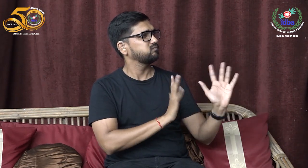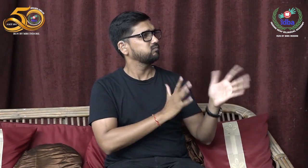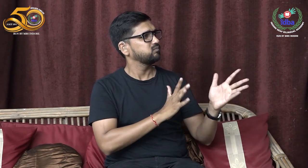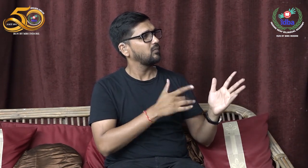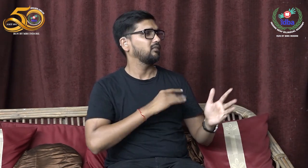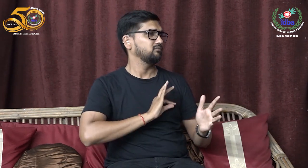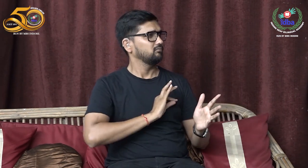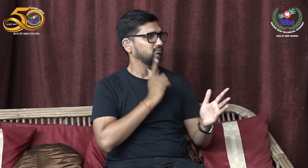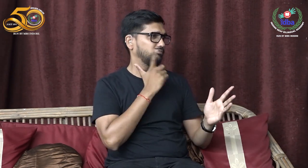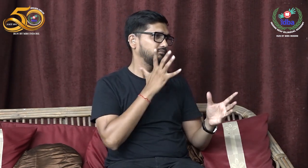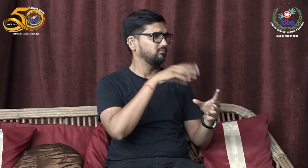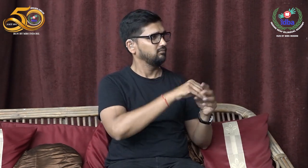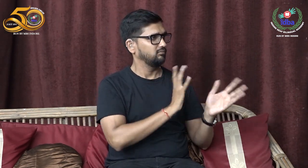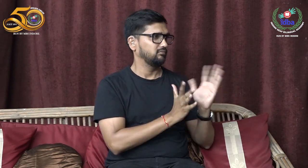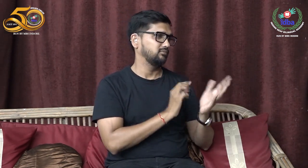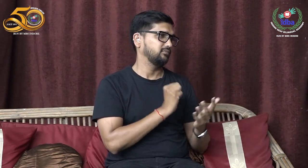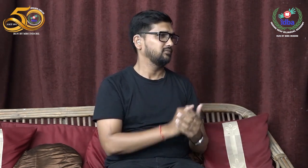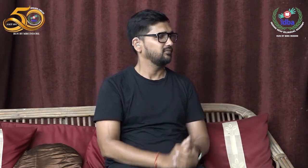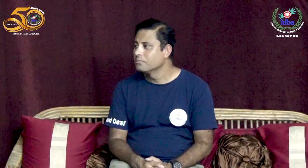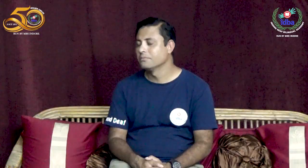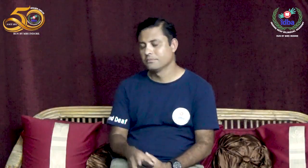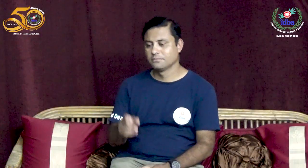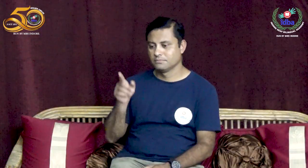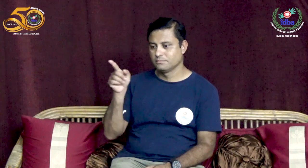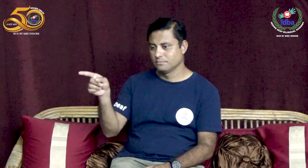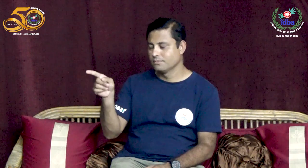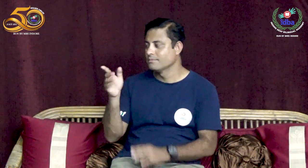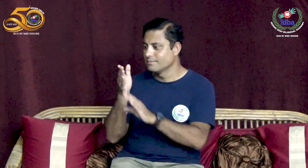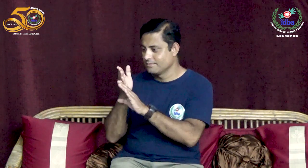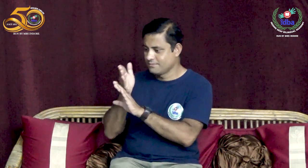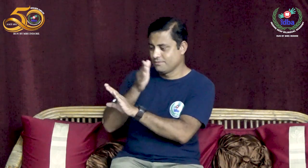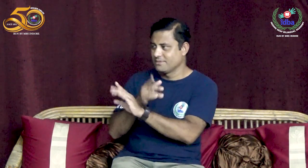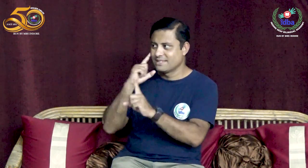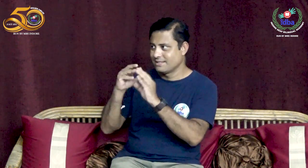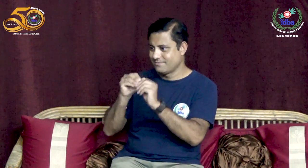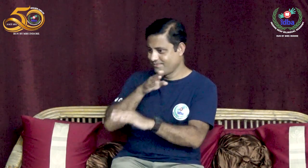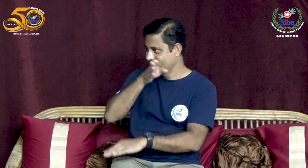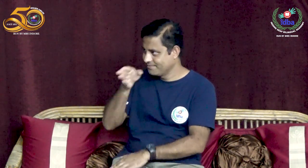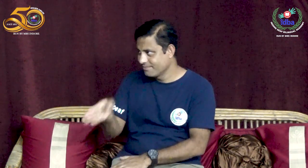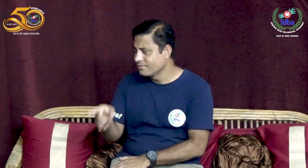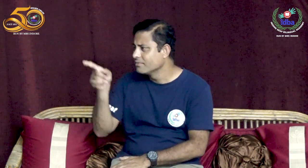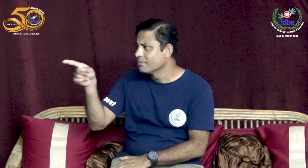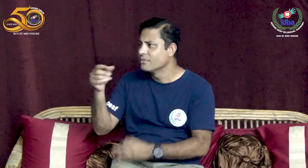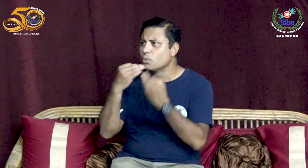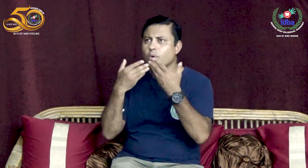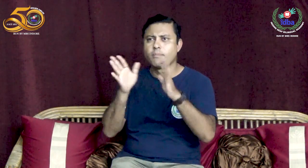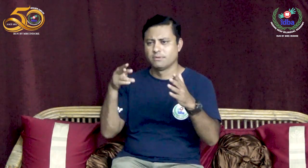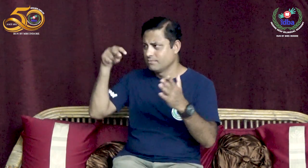डेफ स्कूल में आया तब यहाँ तो मुझे बहुत अच्छा लगा, बहुत साइनिंग, बहुत सब कुछ था, अच्छा लगा। जब आप IDBA में आए तो आपने